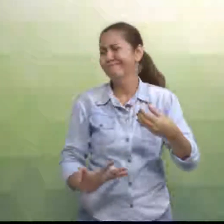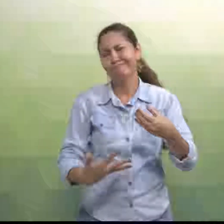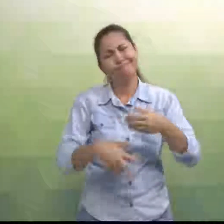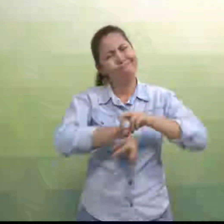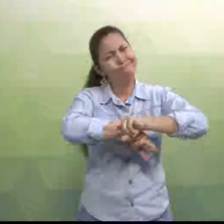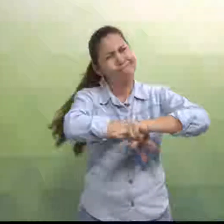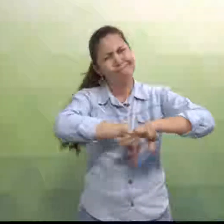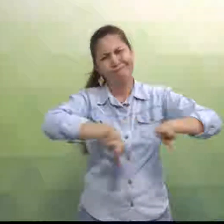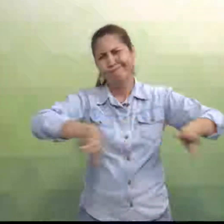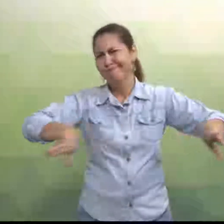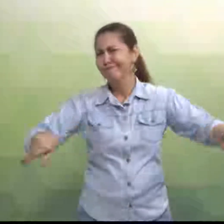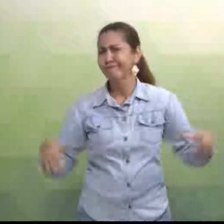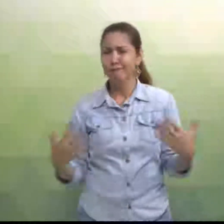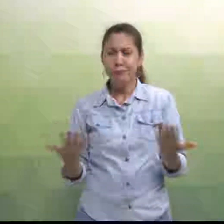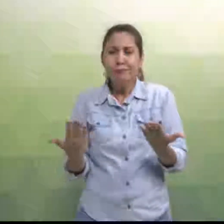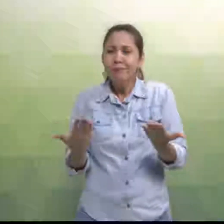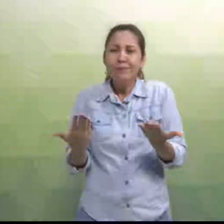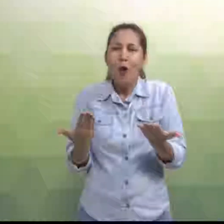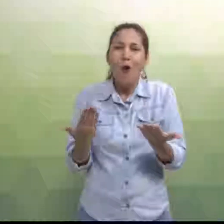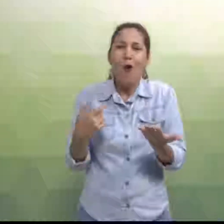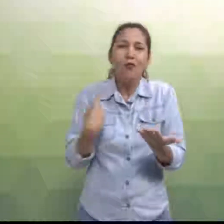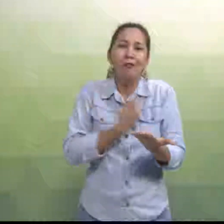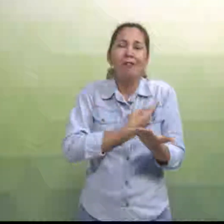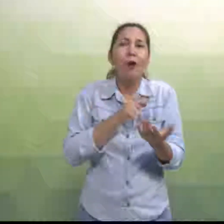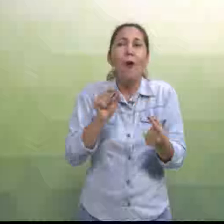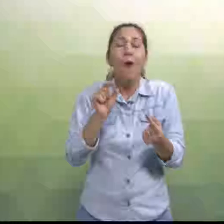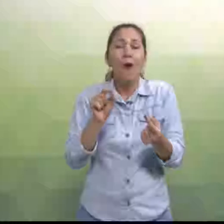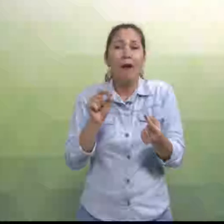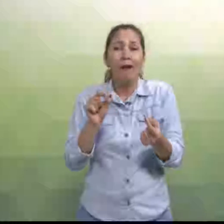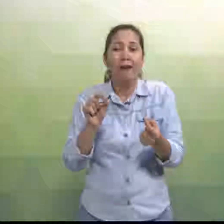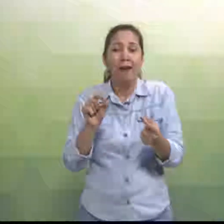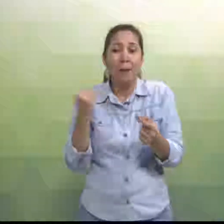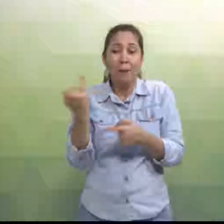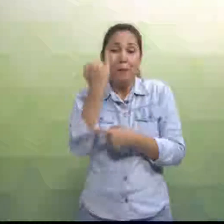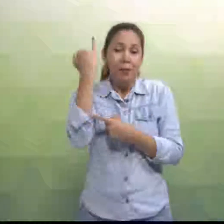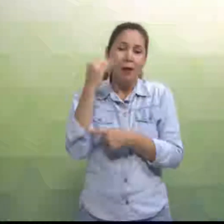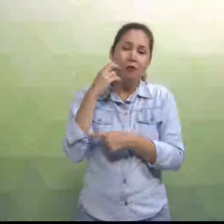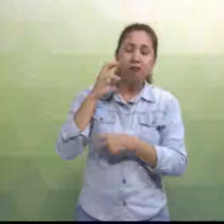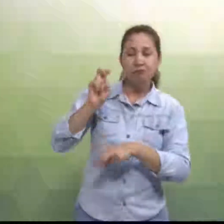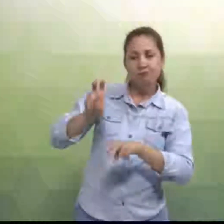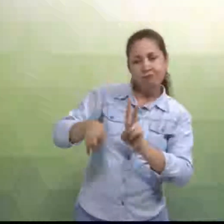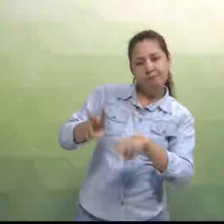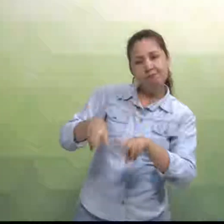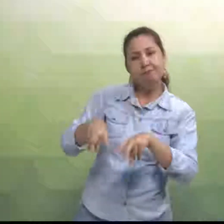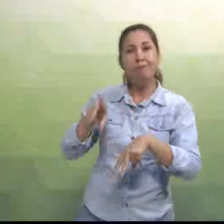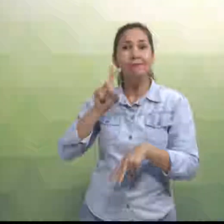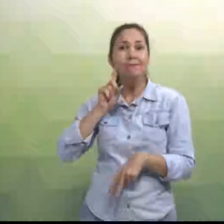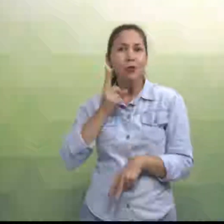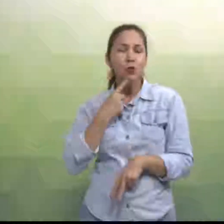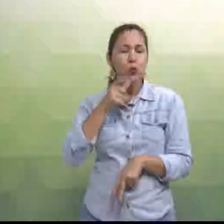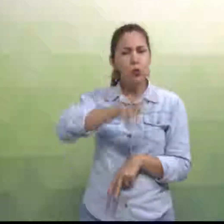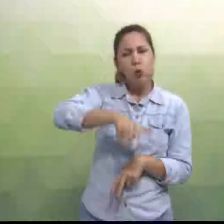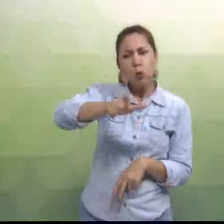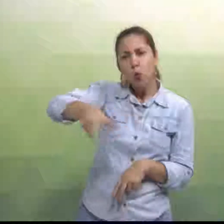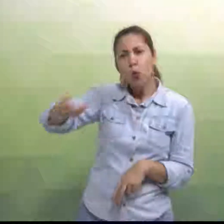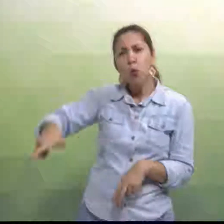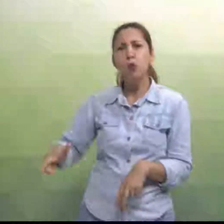Nossa, tem muitos conteúdos a serem trabalhados. É importante sempre que o professor avalie esse seu